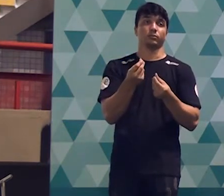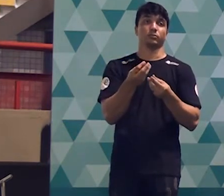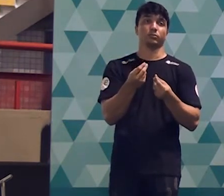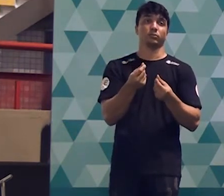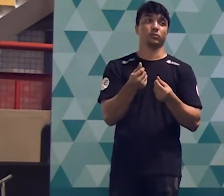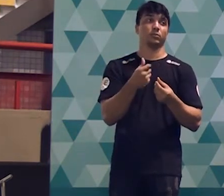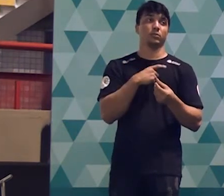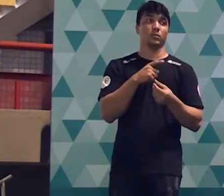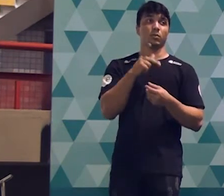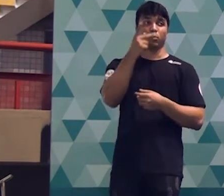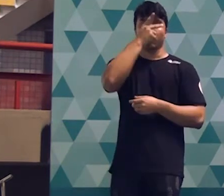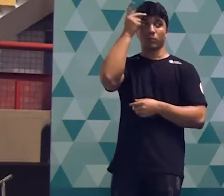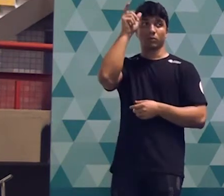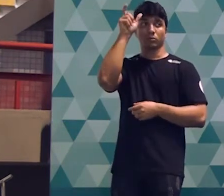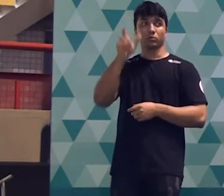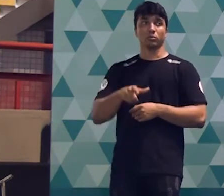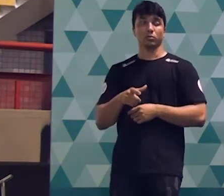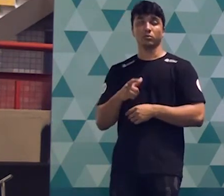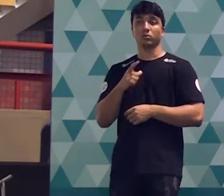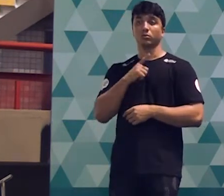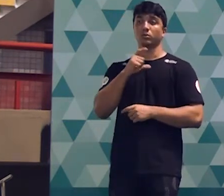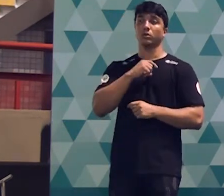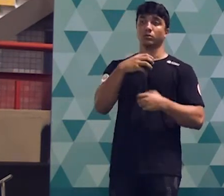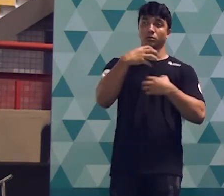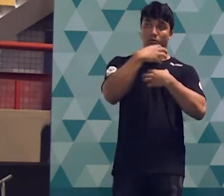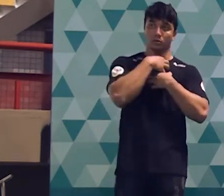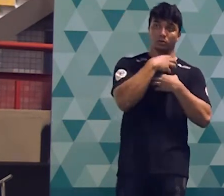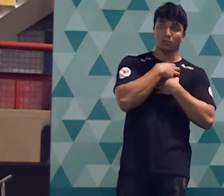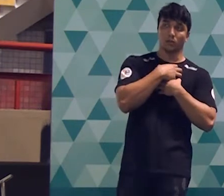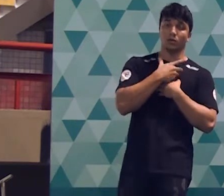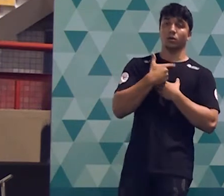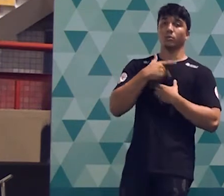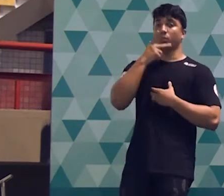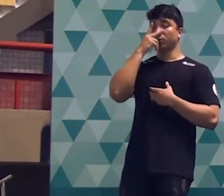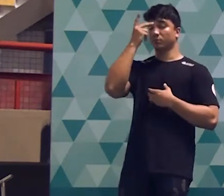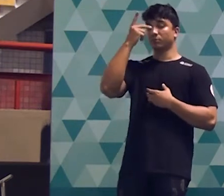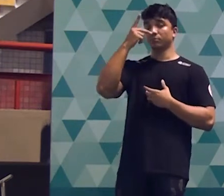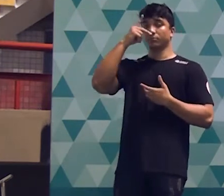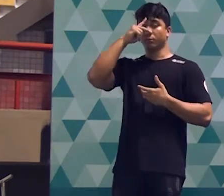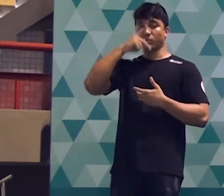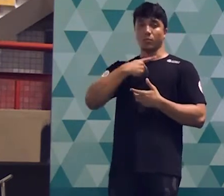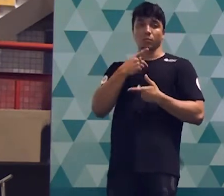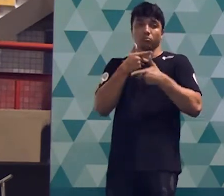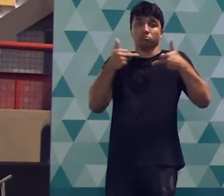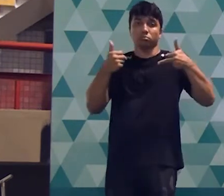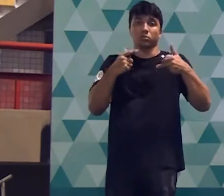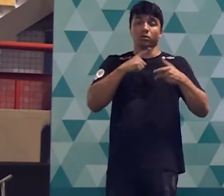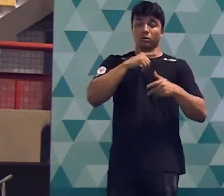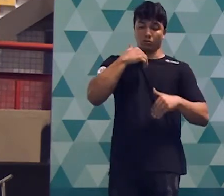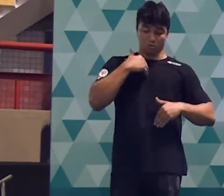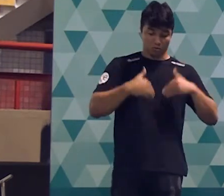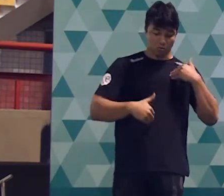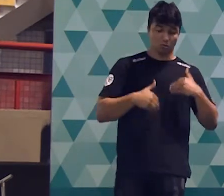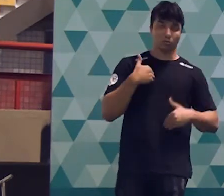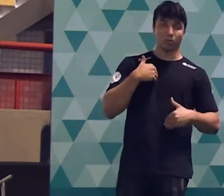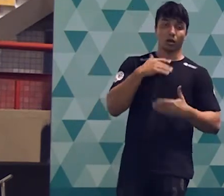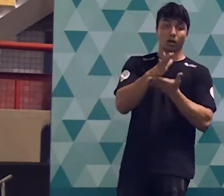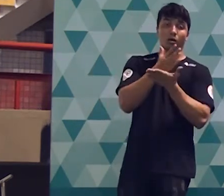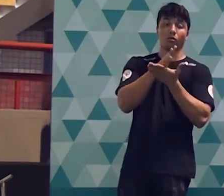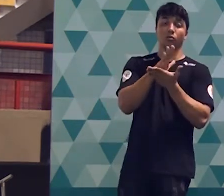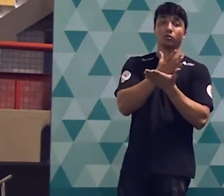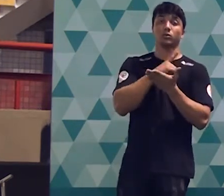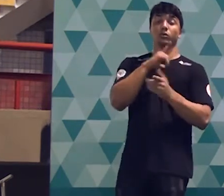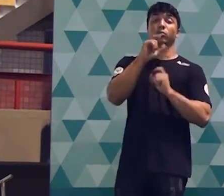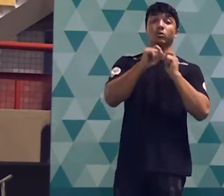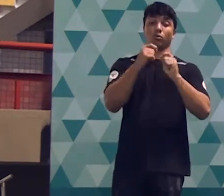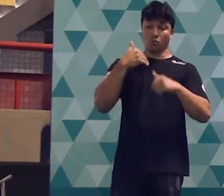uma pessoa que tem sentimentos, que tem personalidade, tem um corpo. Existem algumas pessoas que são